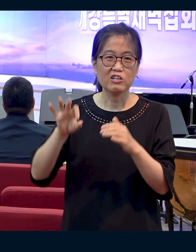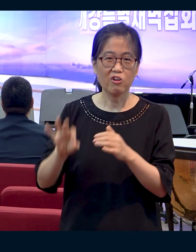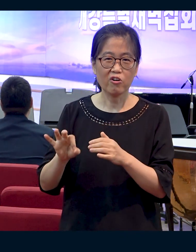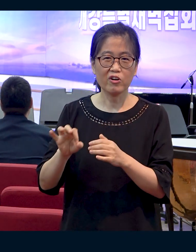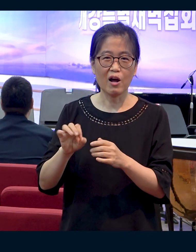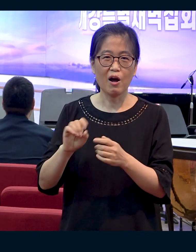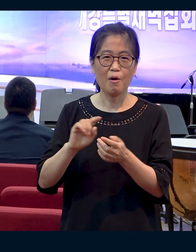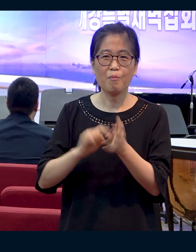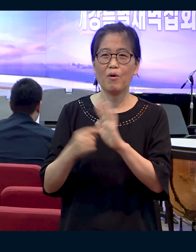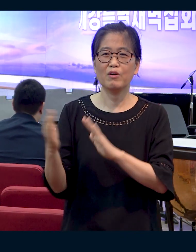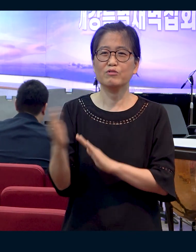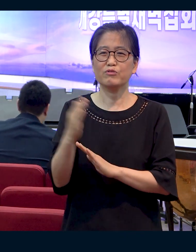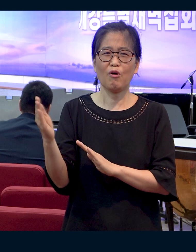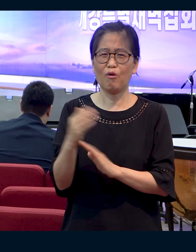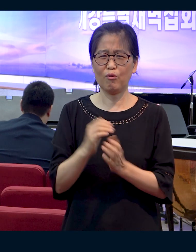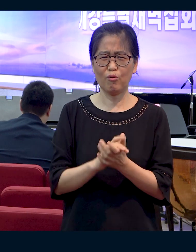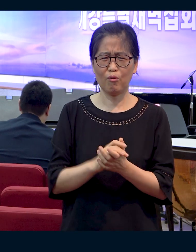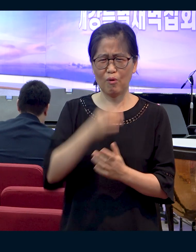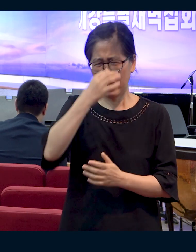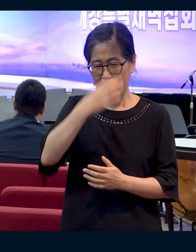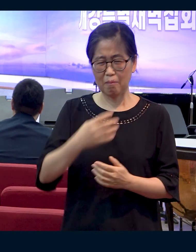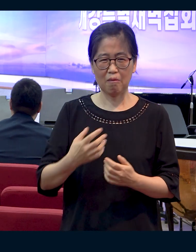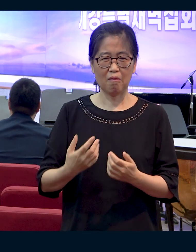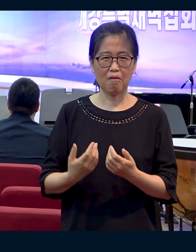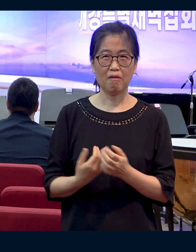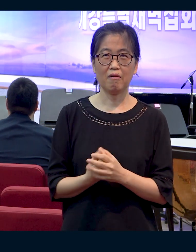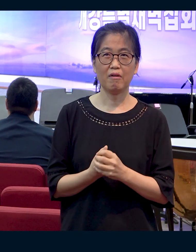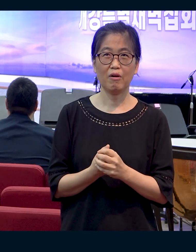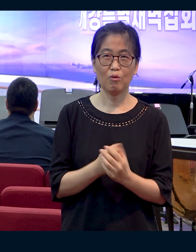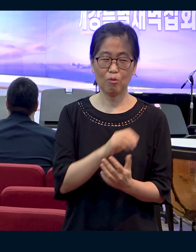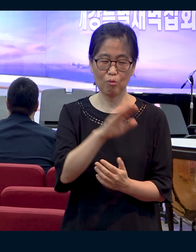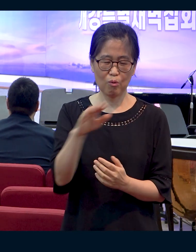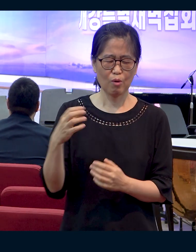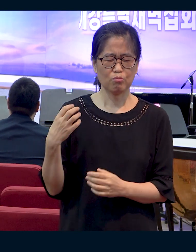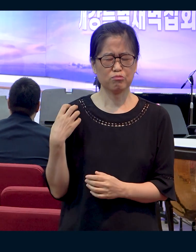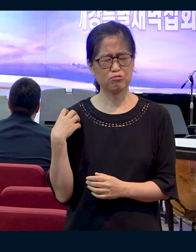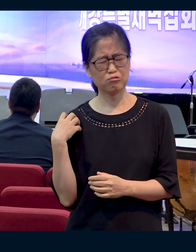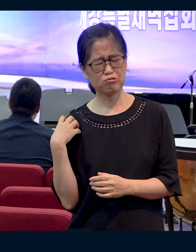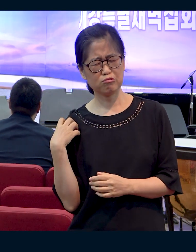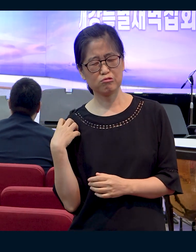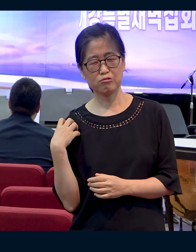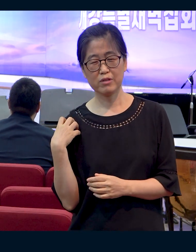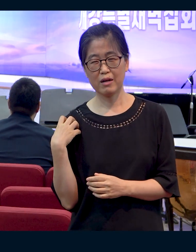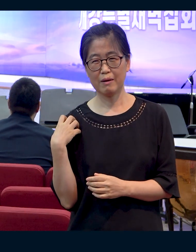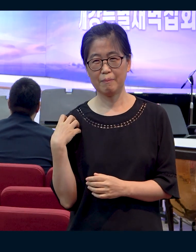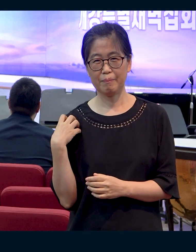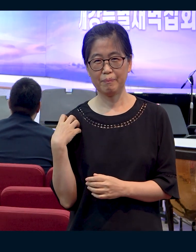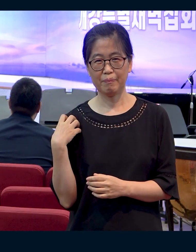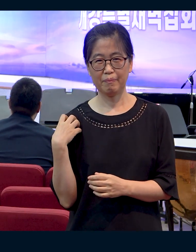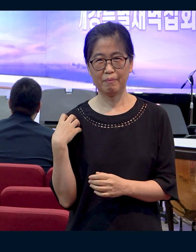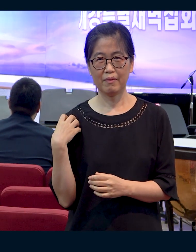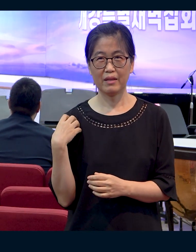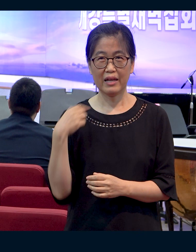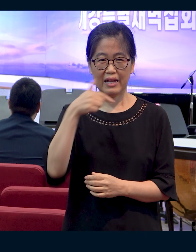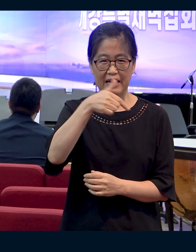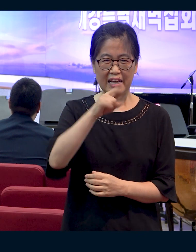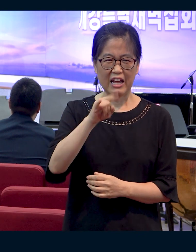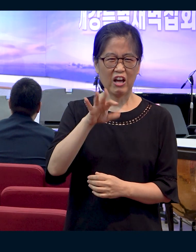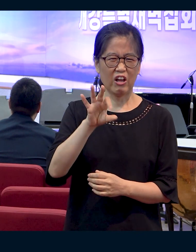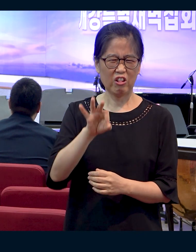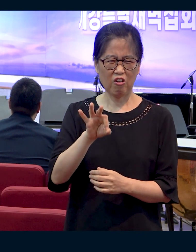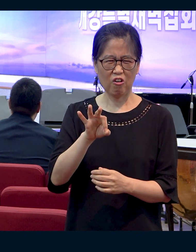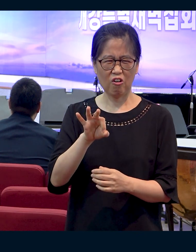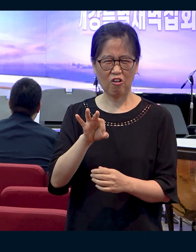사실 개성이란 말은 우리를 행복하게 하는 단어가 아니라 우리를 좀 부담스럽게 하는 단어예요. 아이고, 워낙